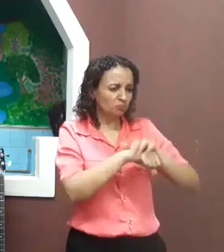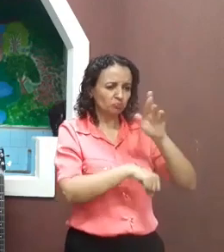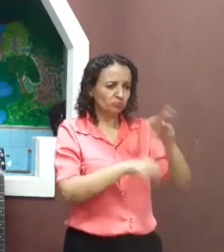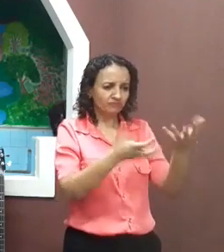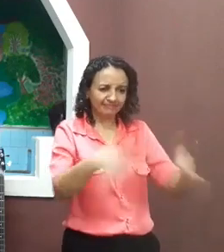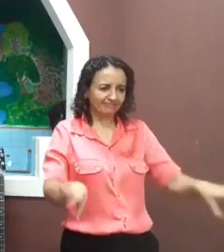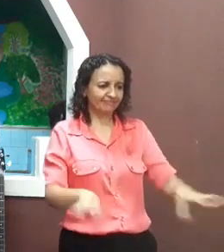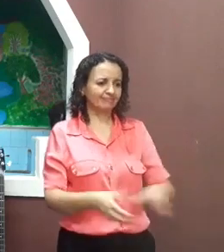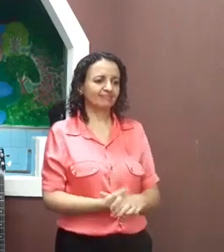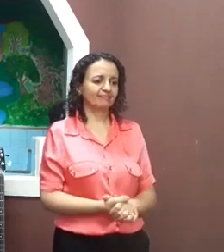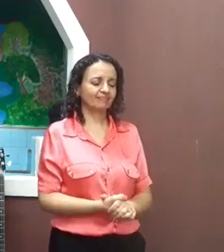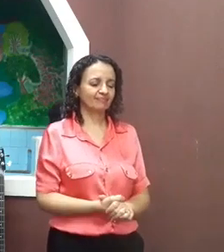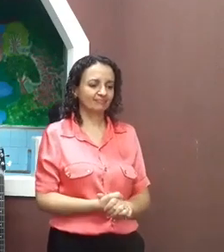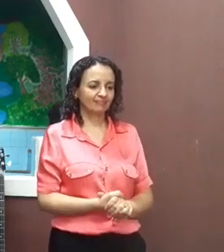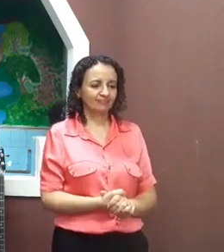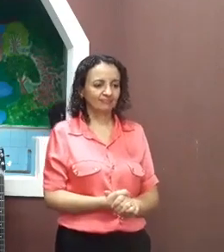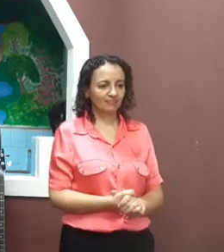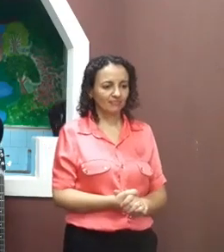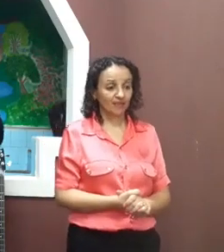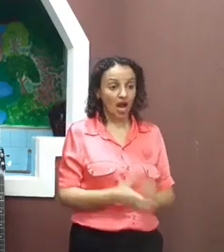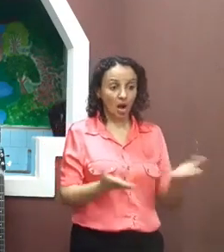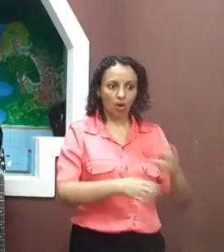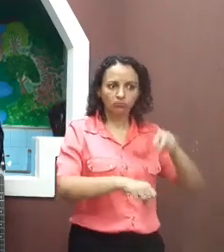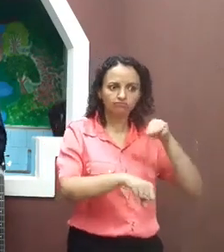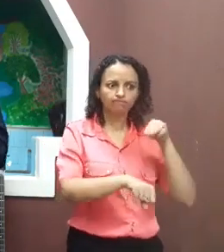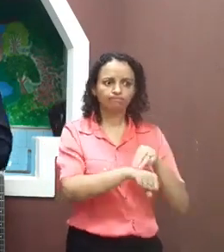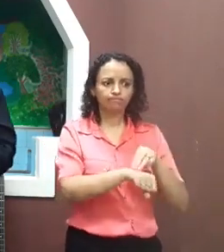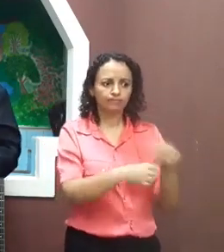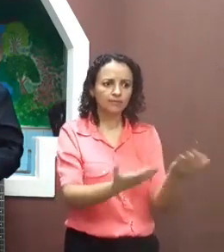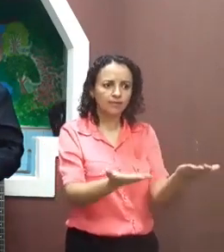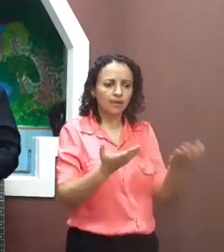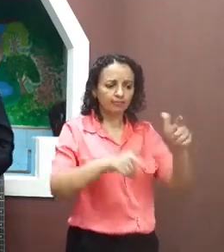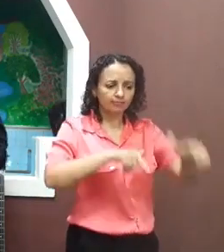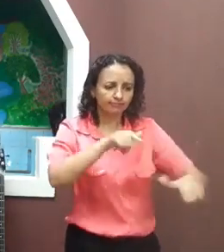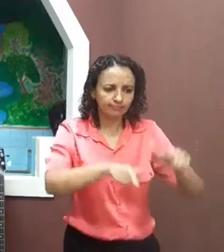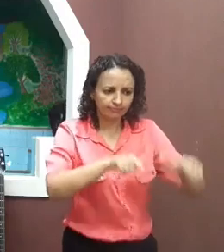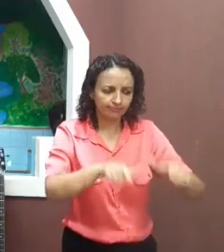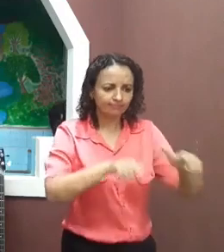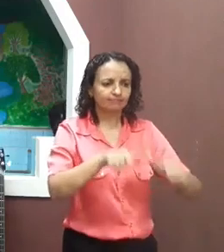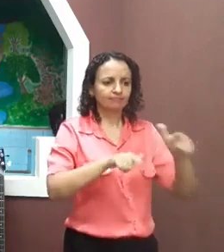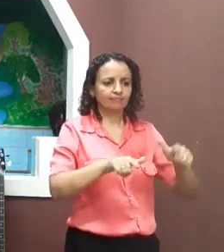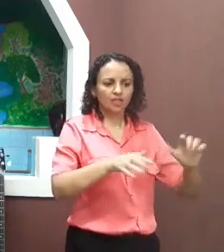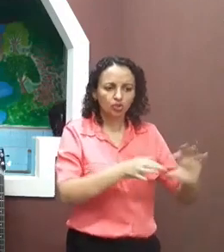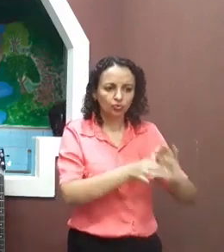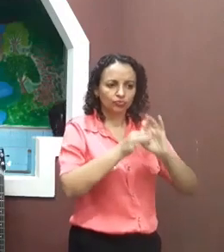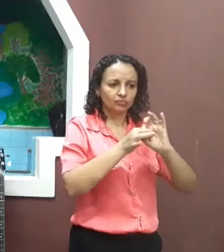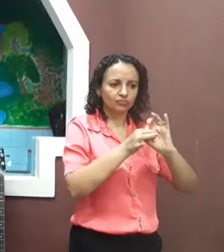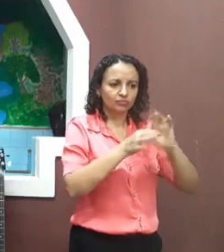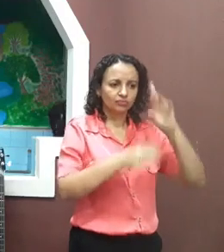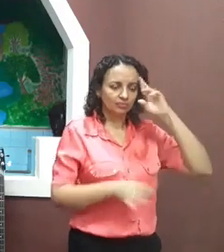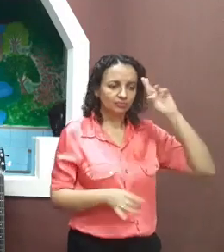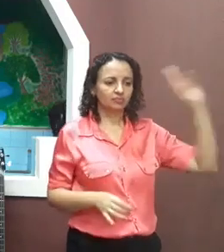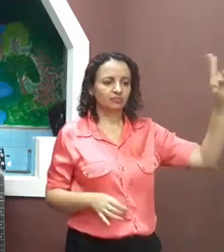é responsável é aquele que é membro, ele está ali na obra do Senhor.